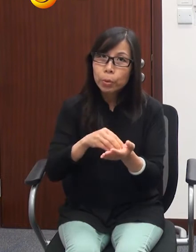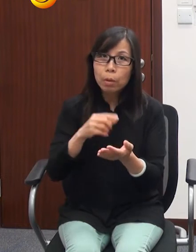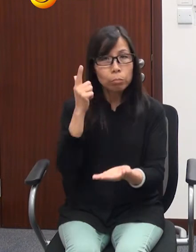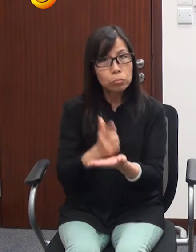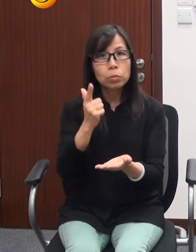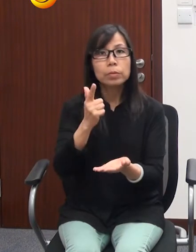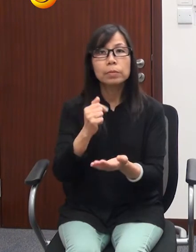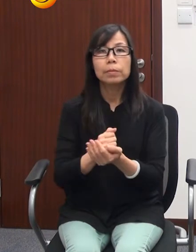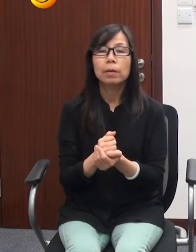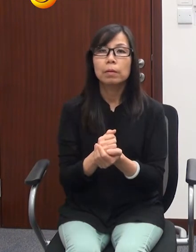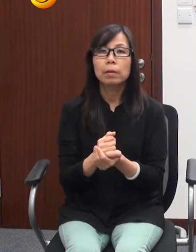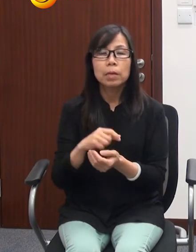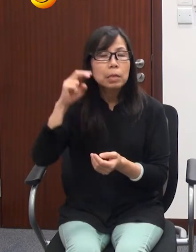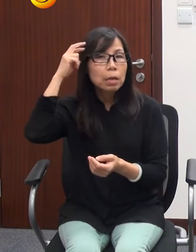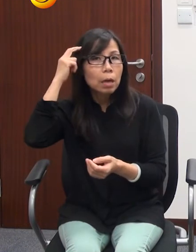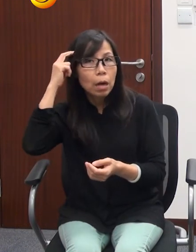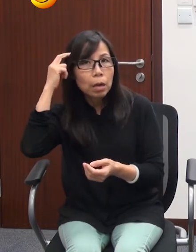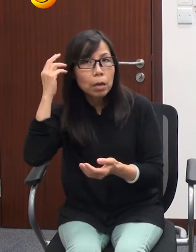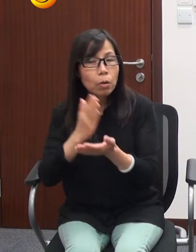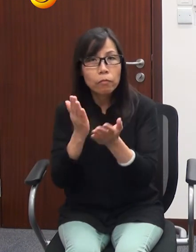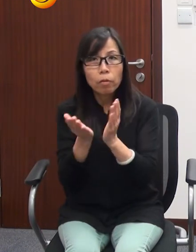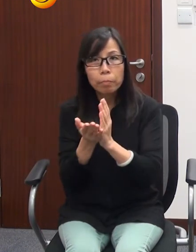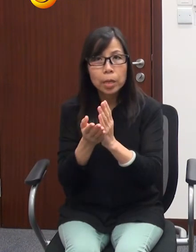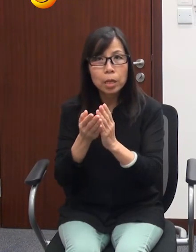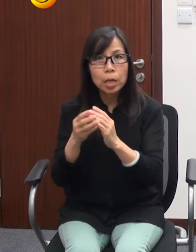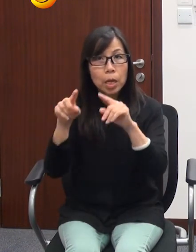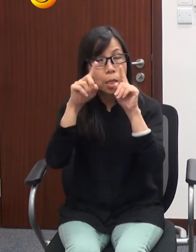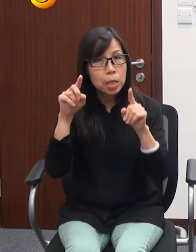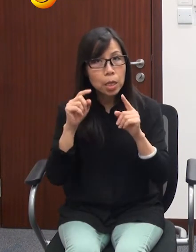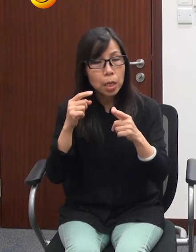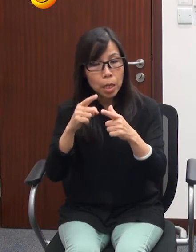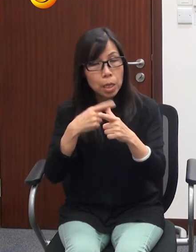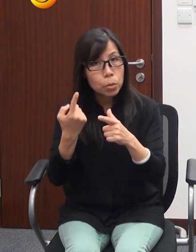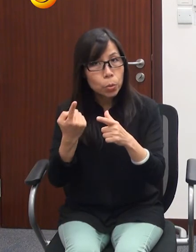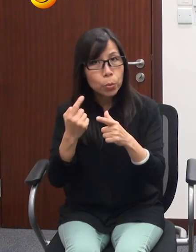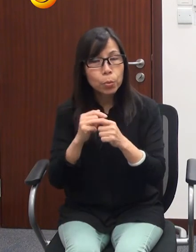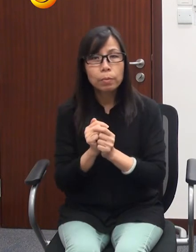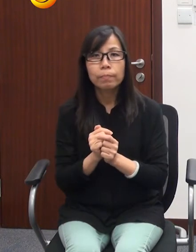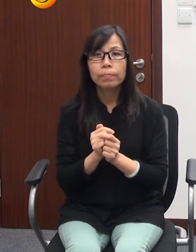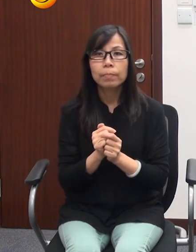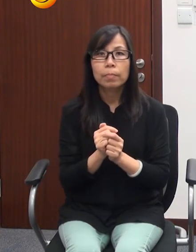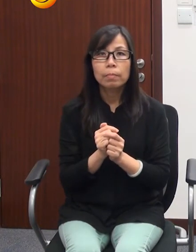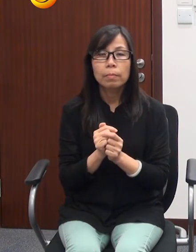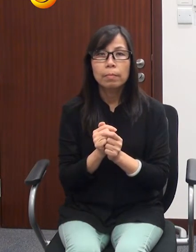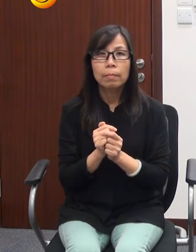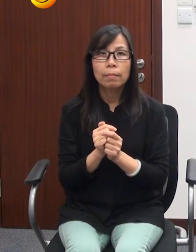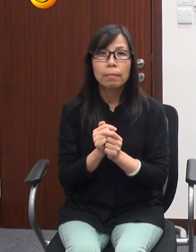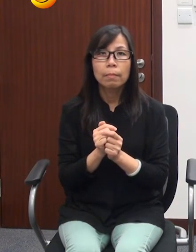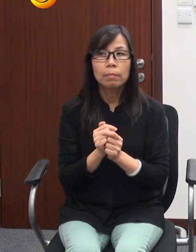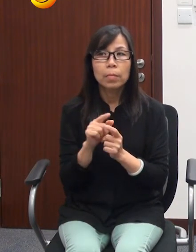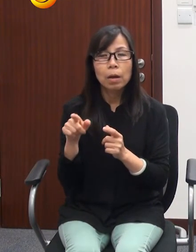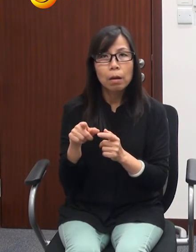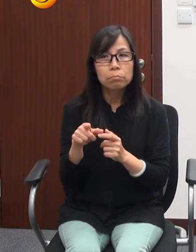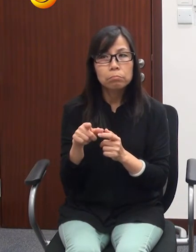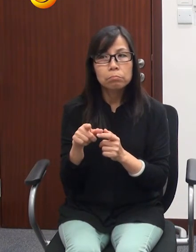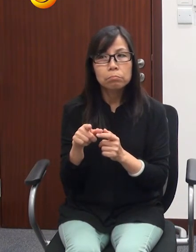即係考慮過曬所有因素嘅時候，應唔應該即係提出罷課嘅主張？ 咁當然即係喺罷